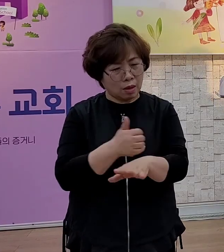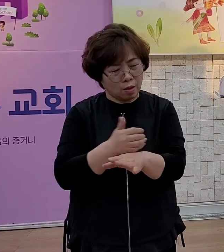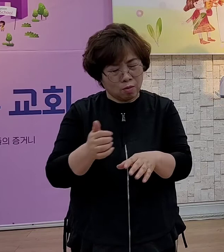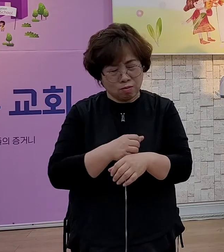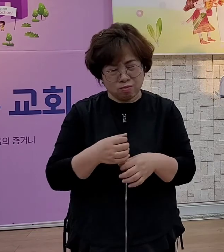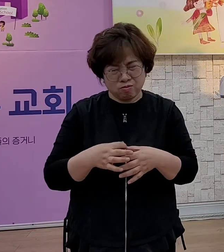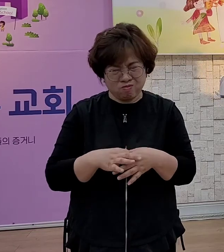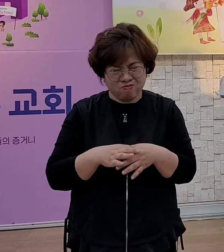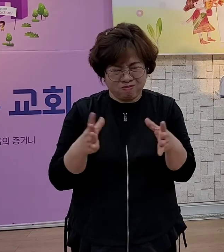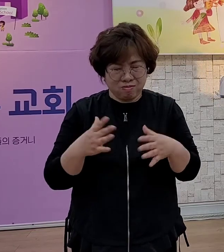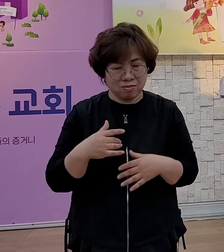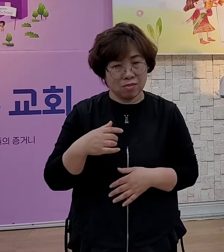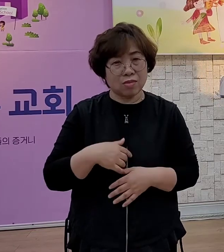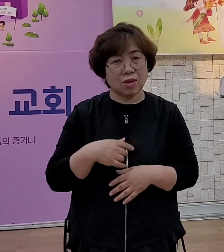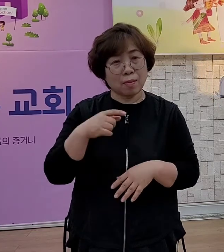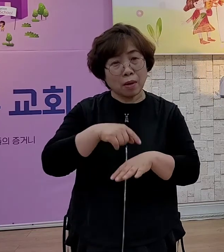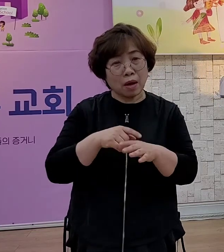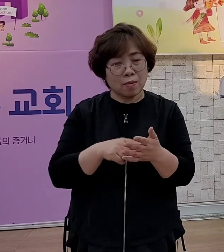계속 더 확장됩니다, 혼자서.